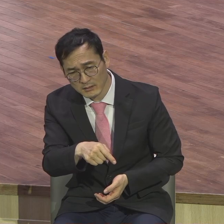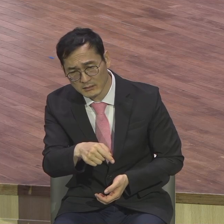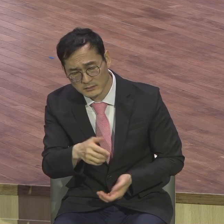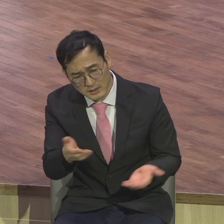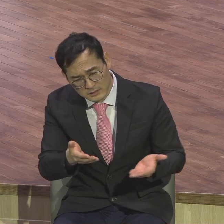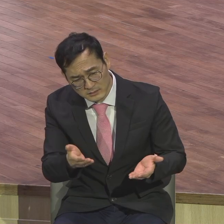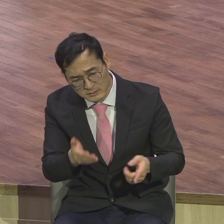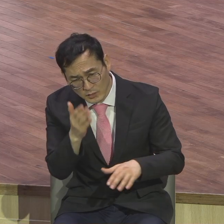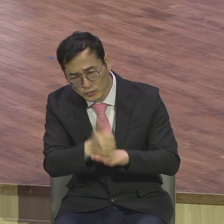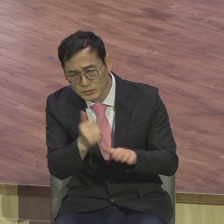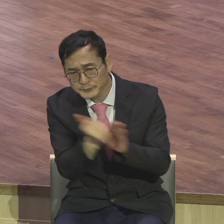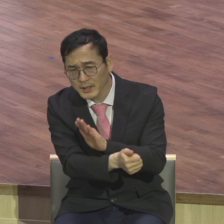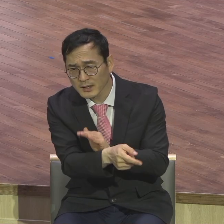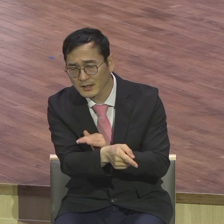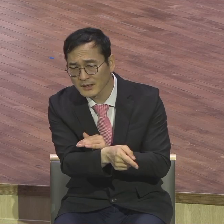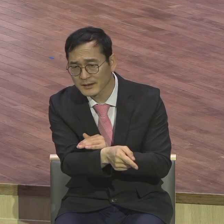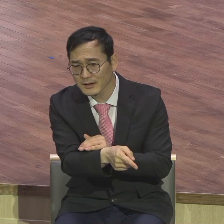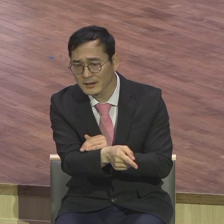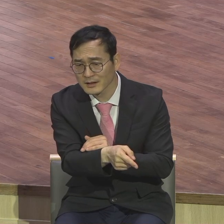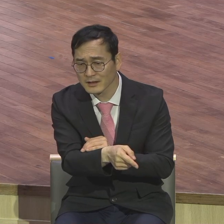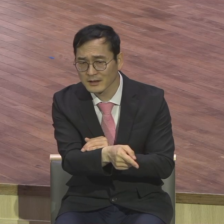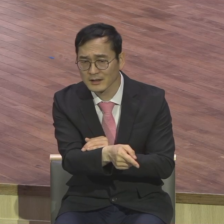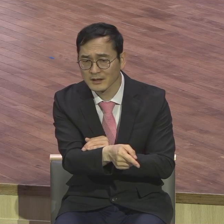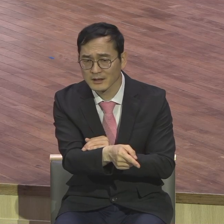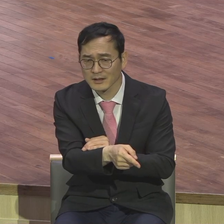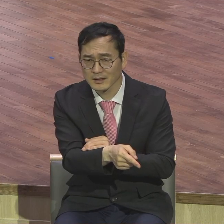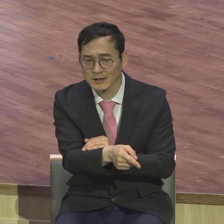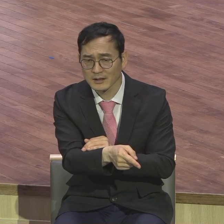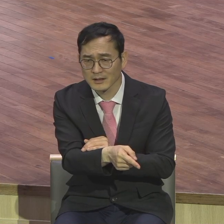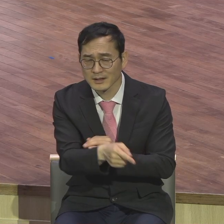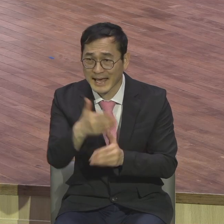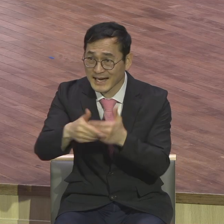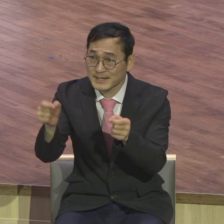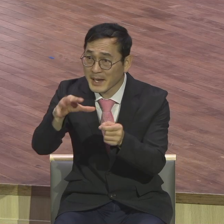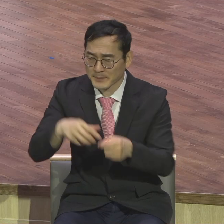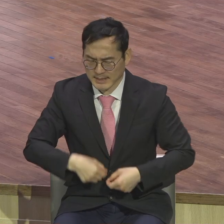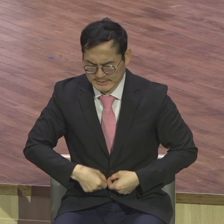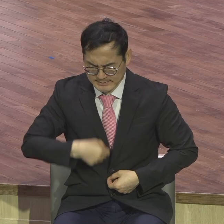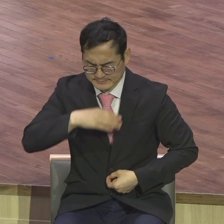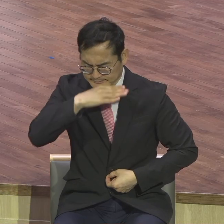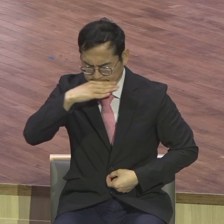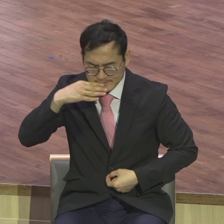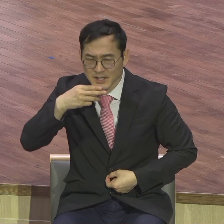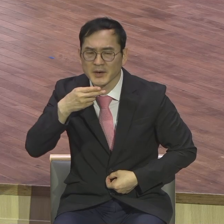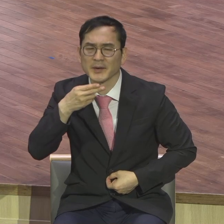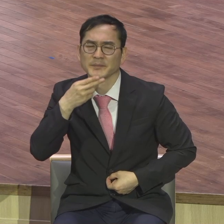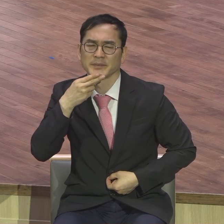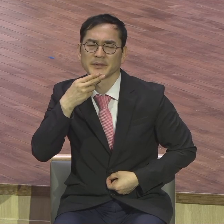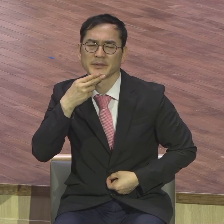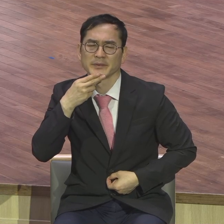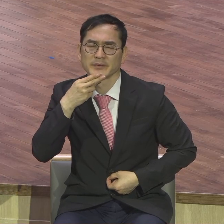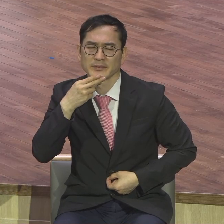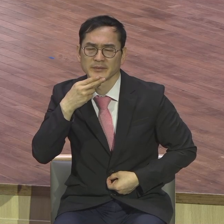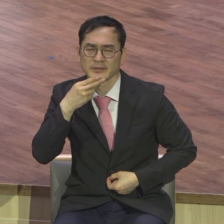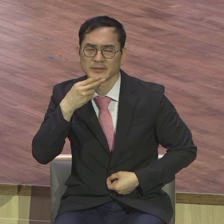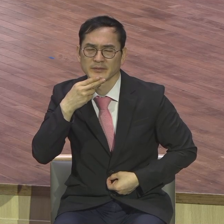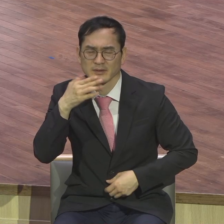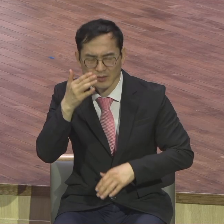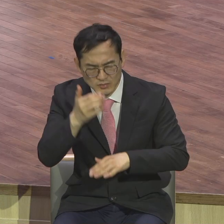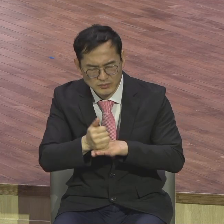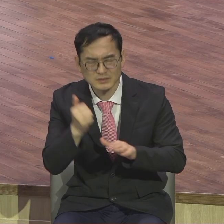하나님 앞에 하나님 앞에서 하지 않았다는 거죠. 어떻게 실패를 할 수 있습니까?